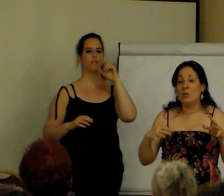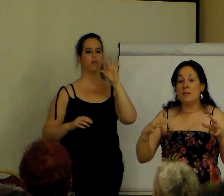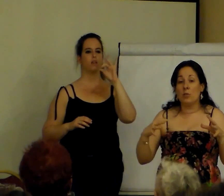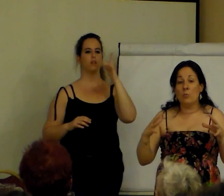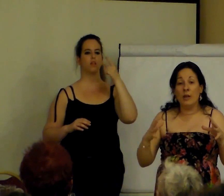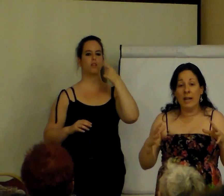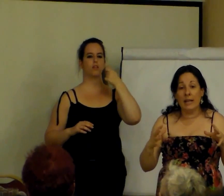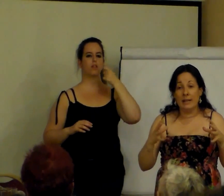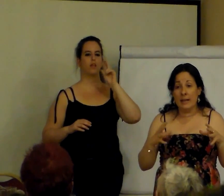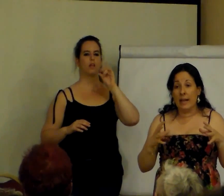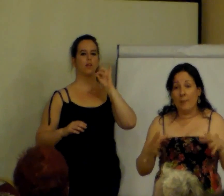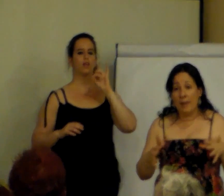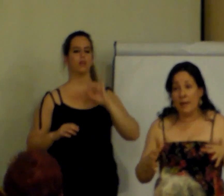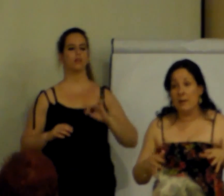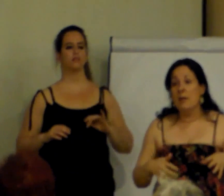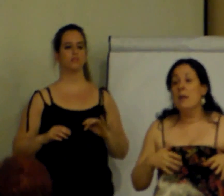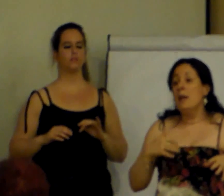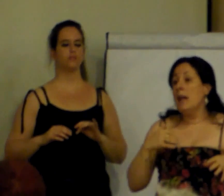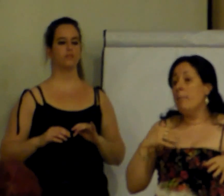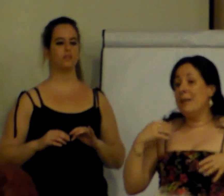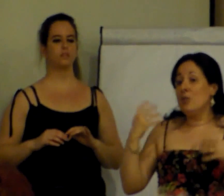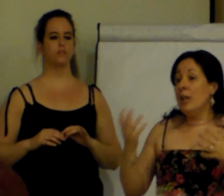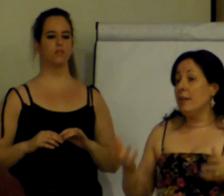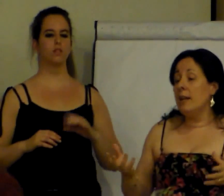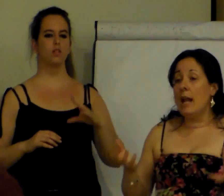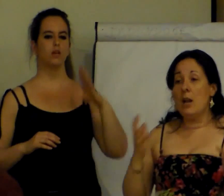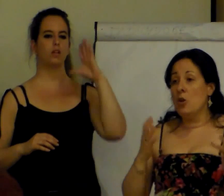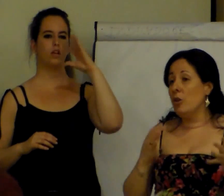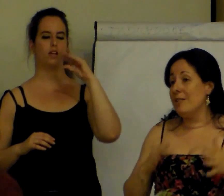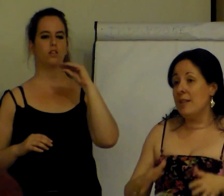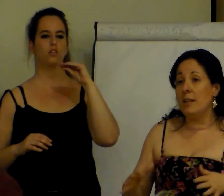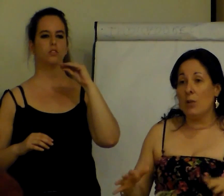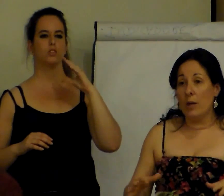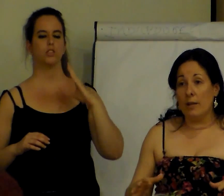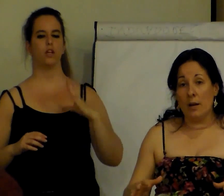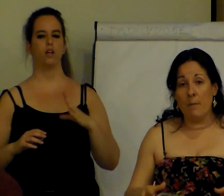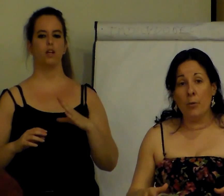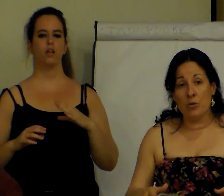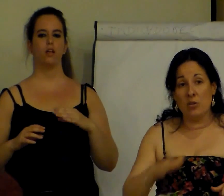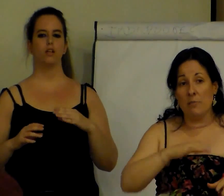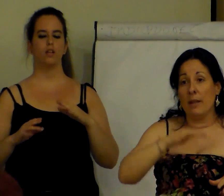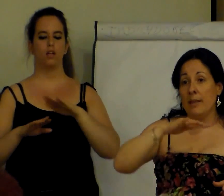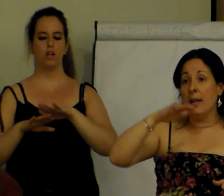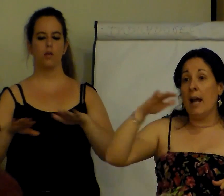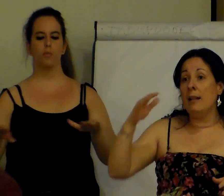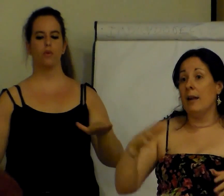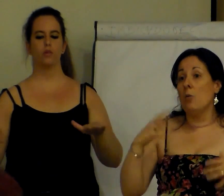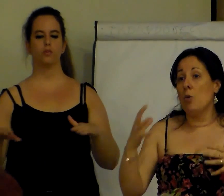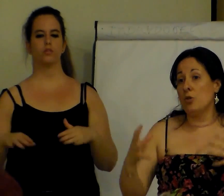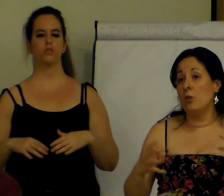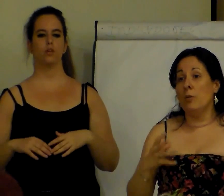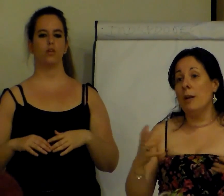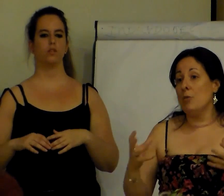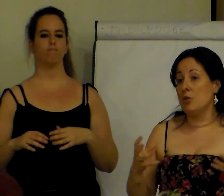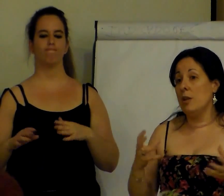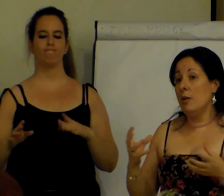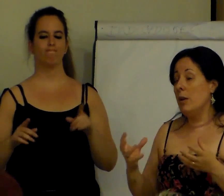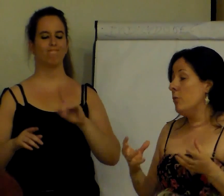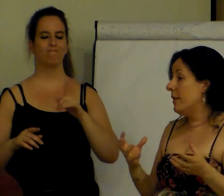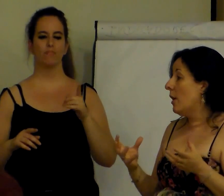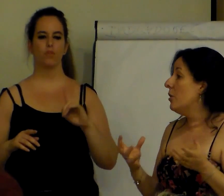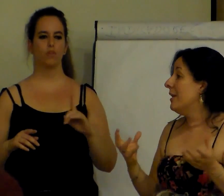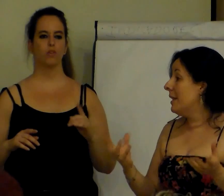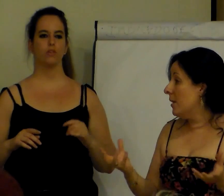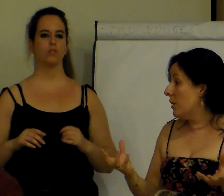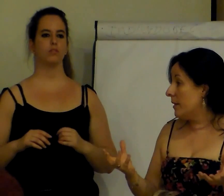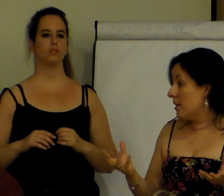normales fluctuaciones hormonales que tiene que haber, la presión arterial no descienda durante el reposo y se mantenga alta como si estuviéramos